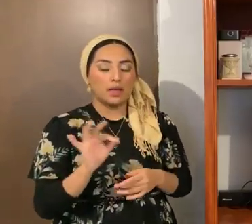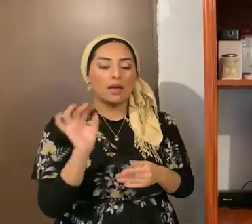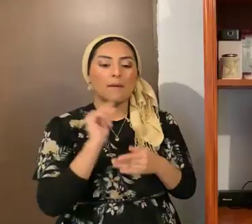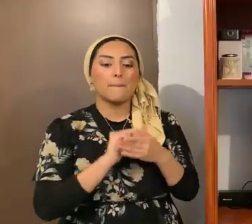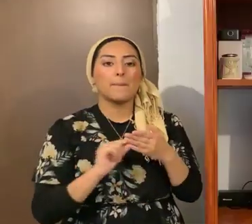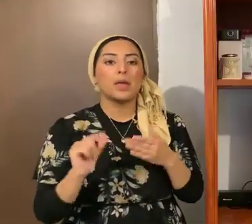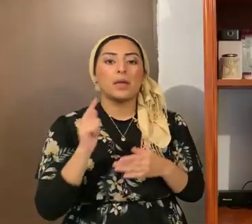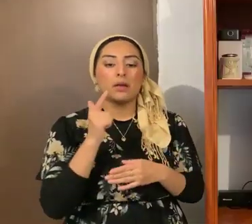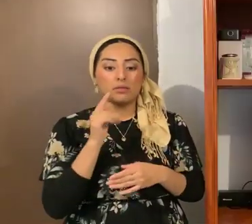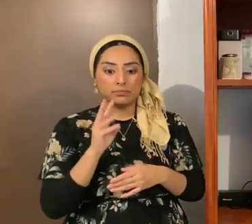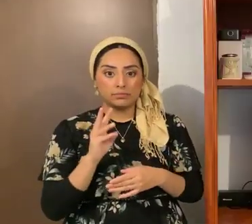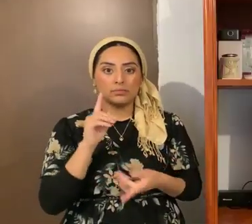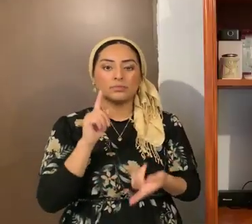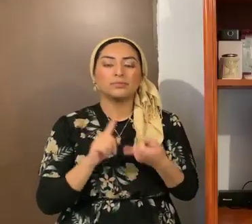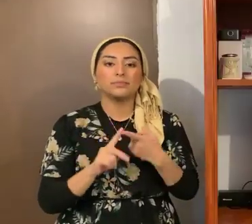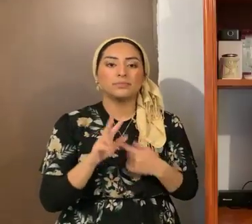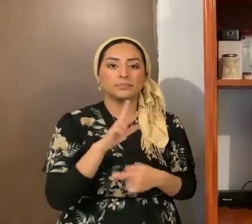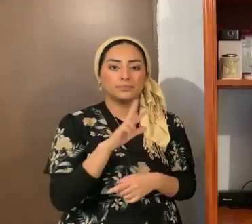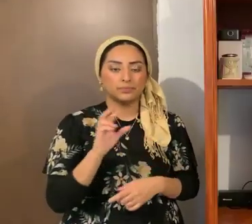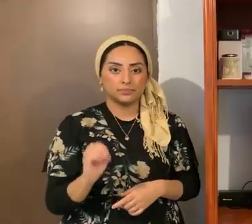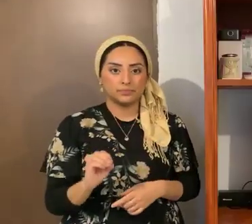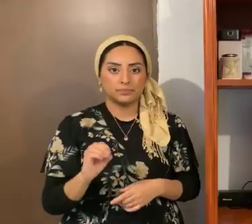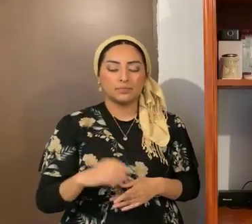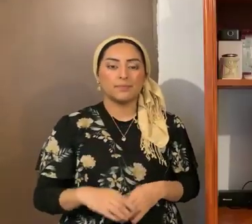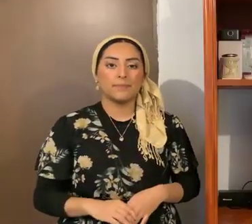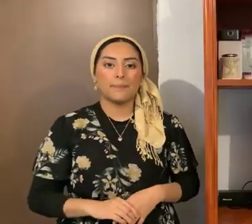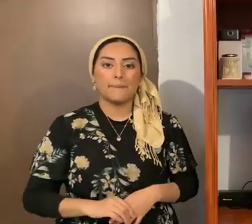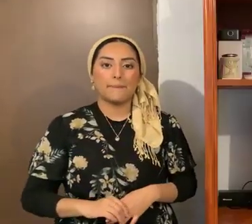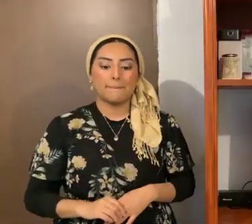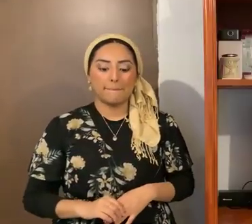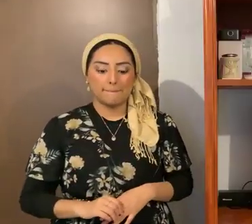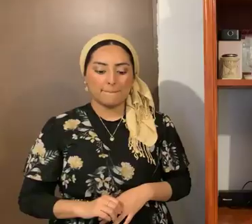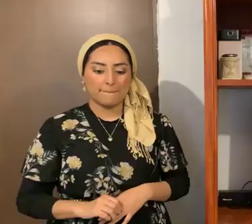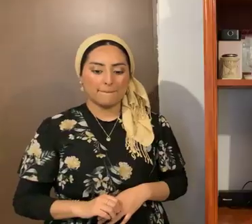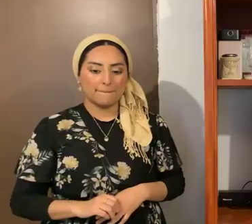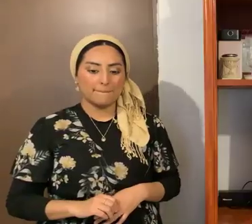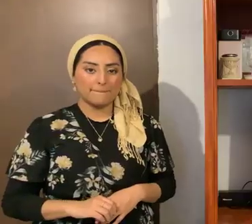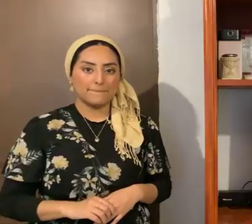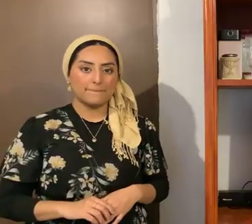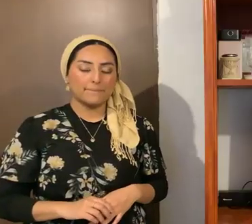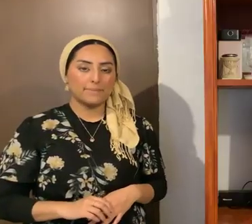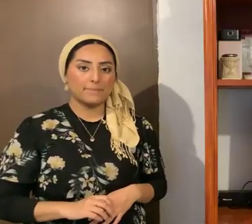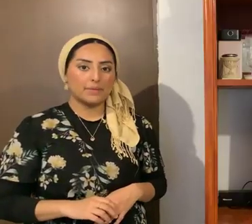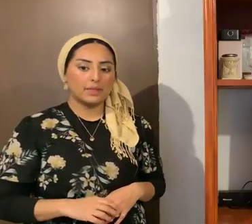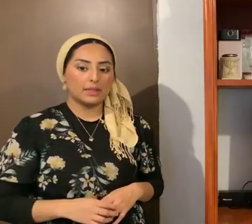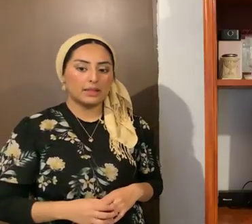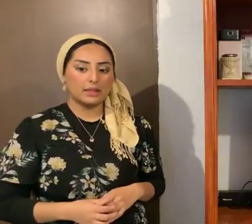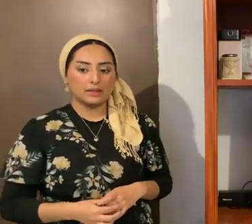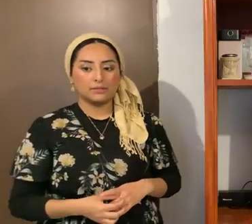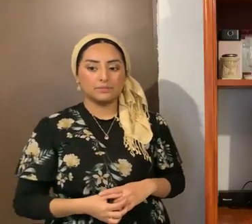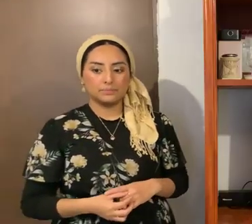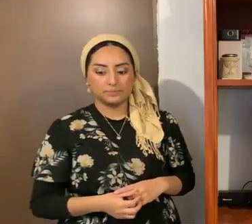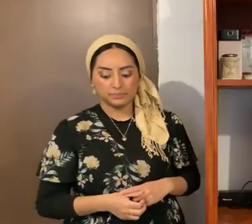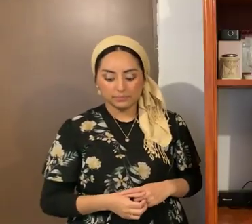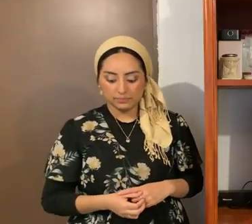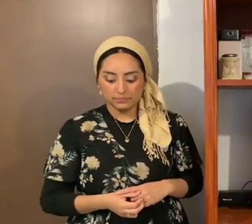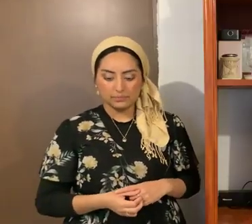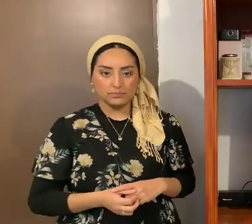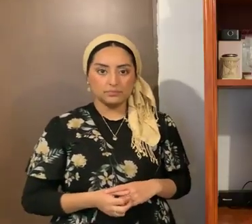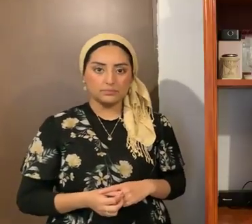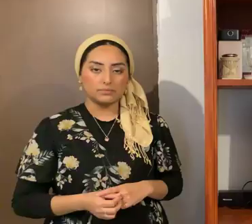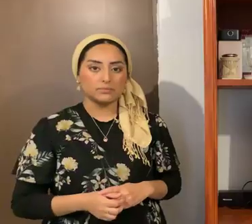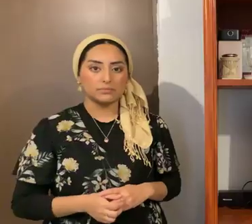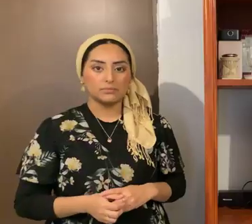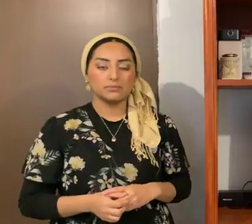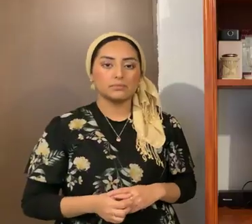verso 26 al 30. Anótenlo primero. Nehemías 9, verso 26 al 30.